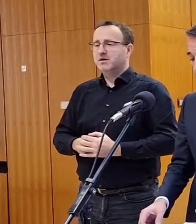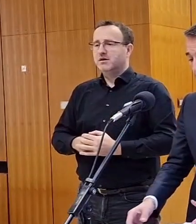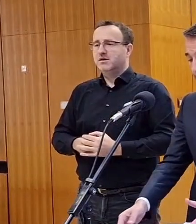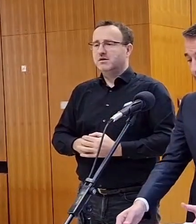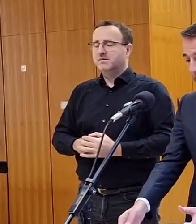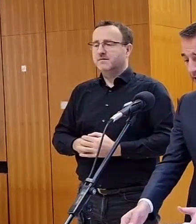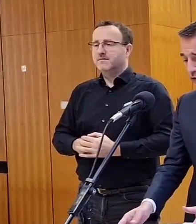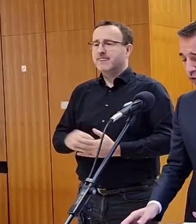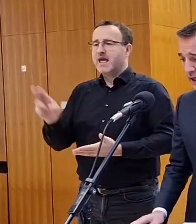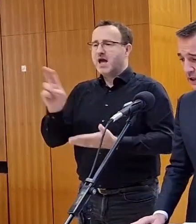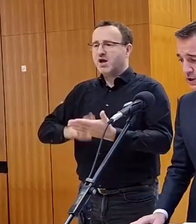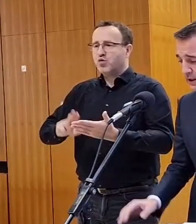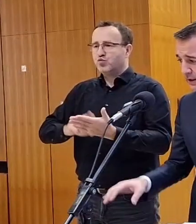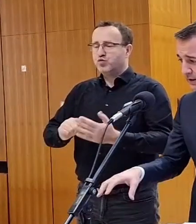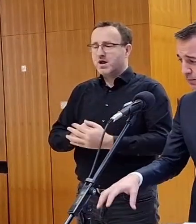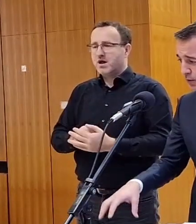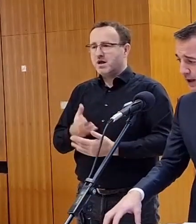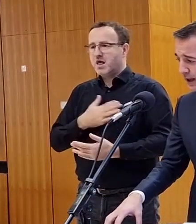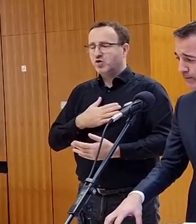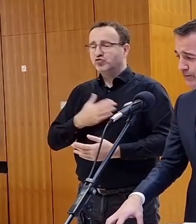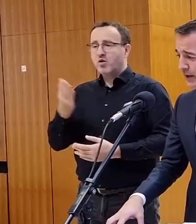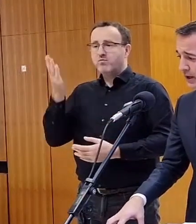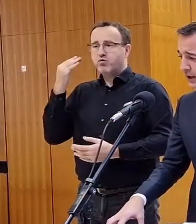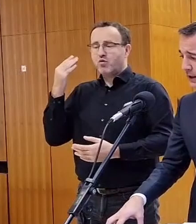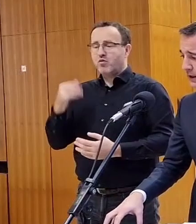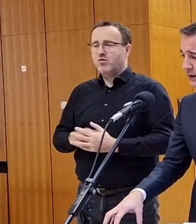komisia, alebo teda agentúra naša,